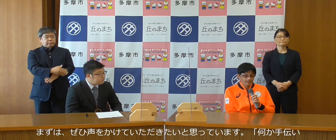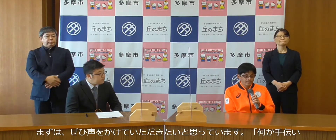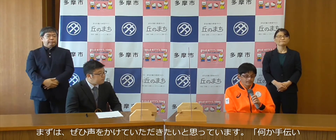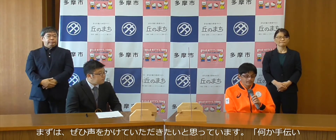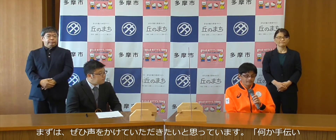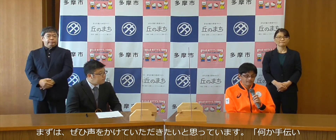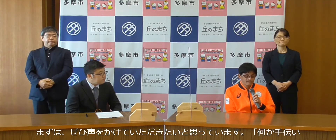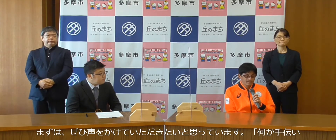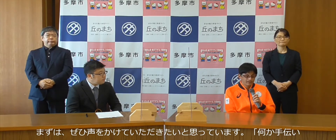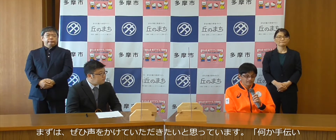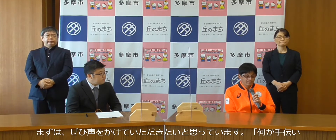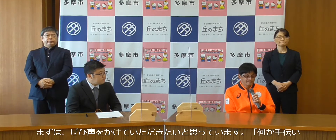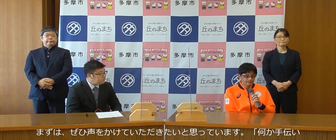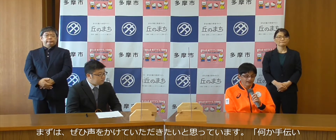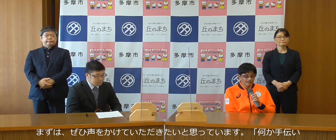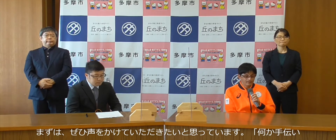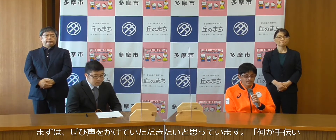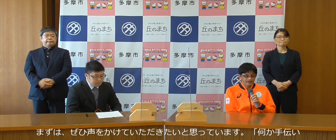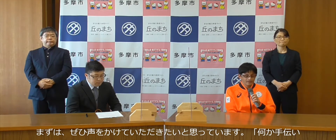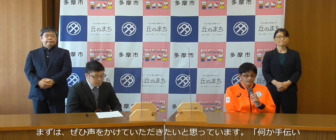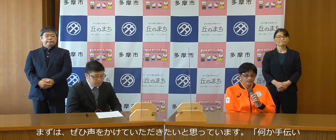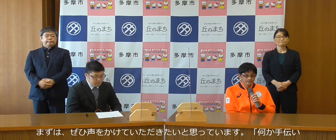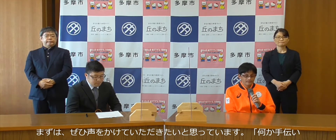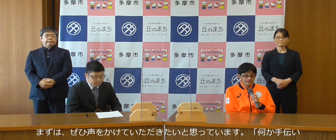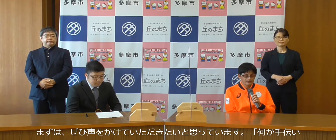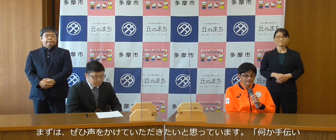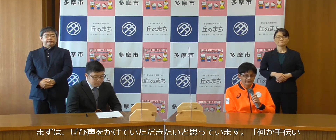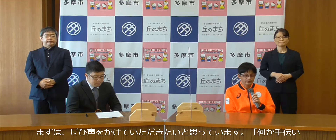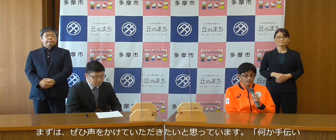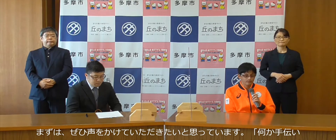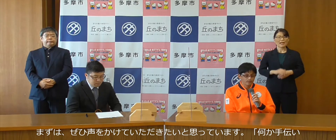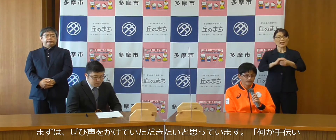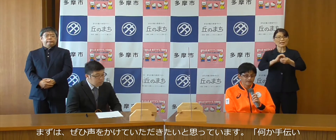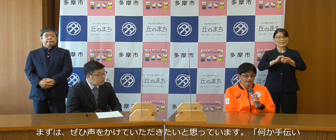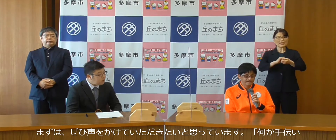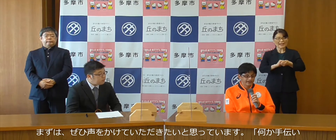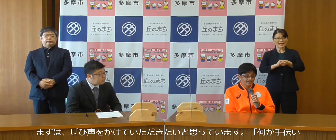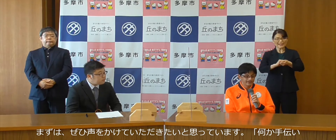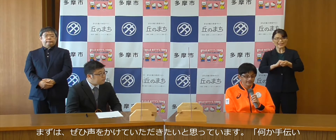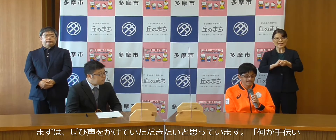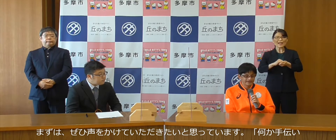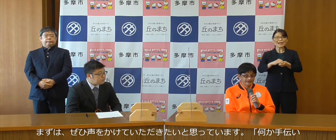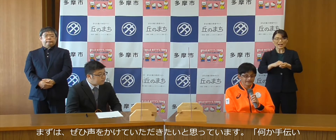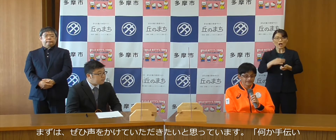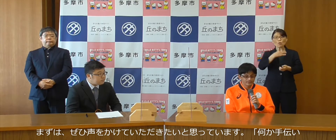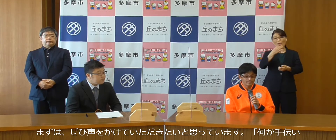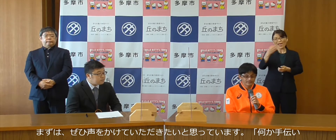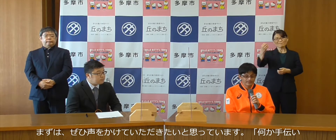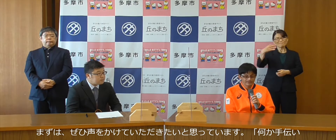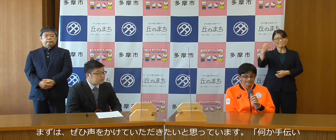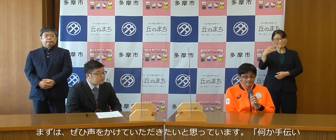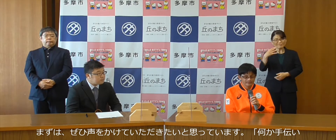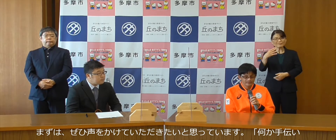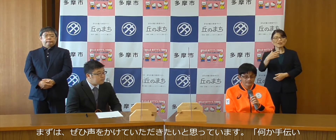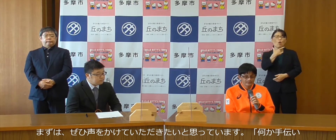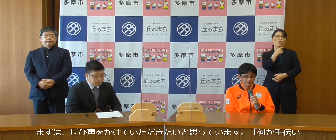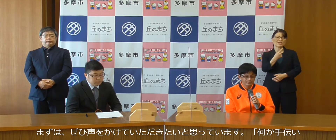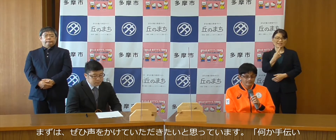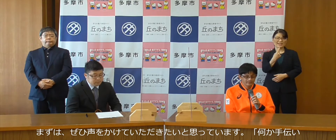はい、まずはぜひ声をかけていただきたいと思っています